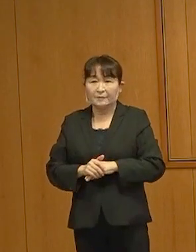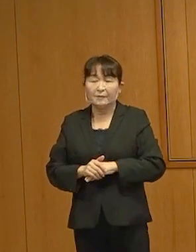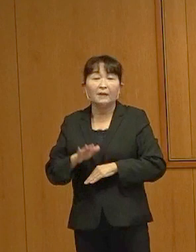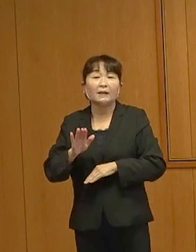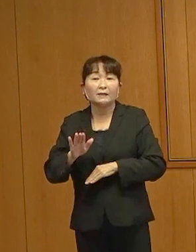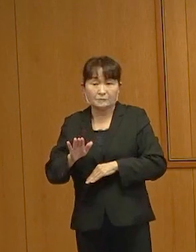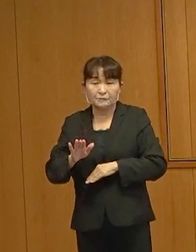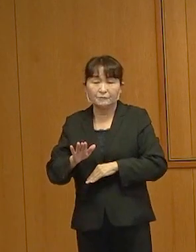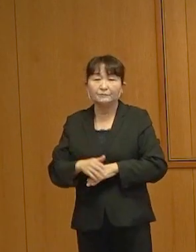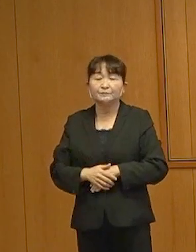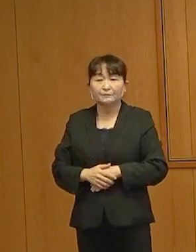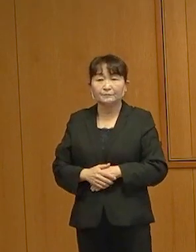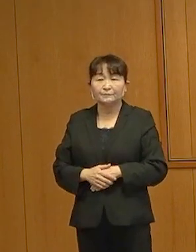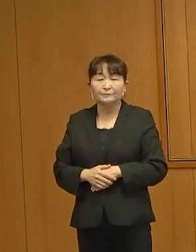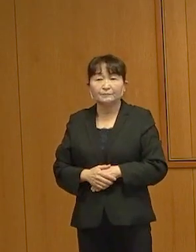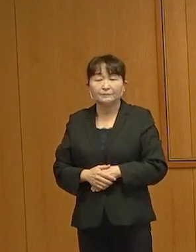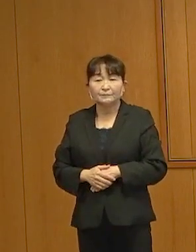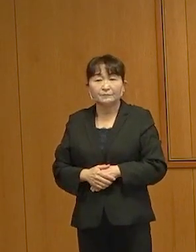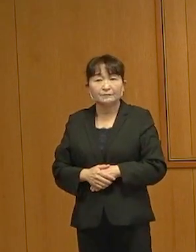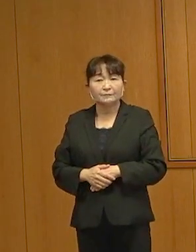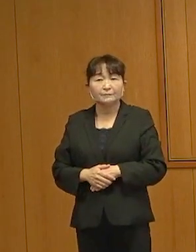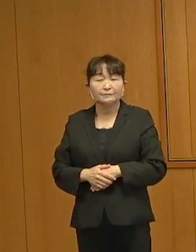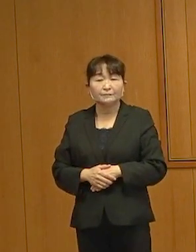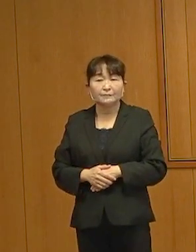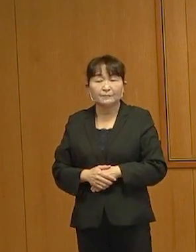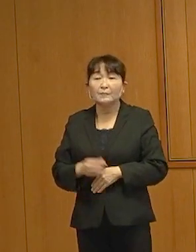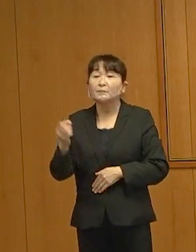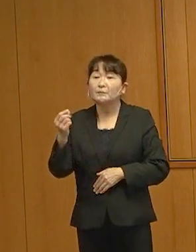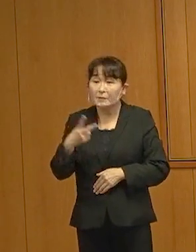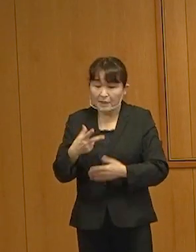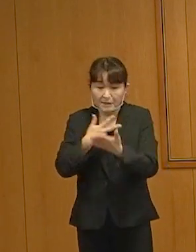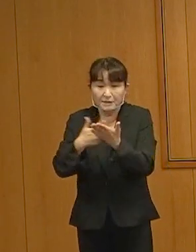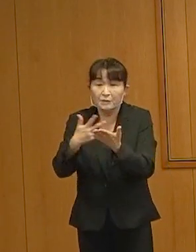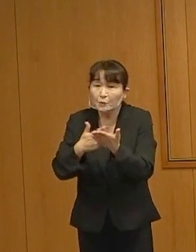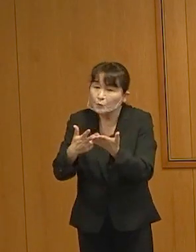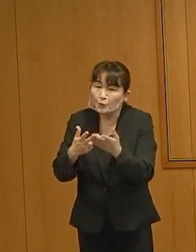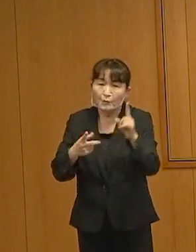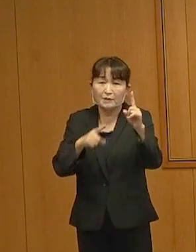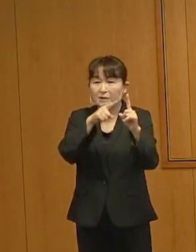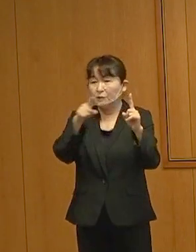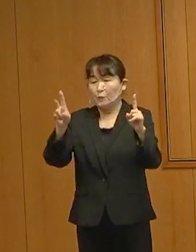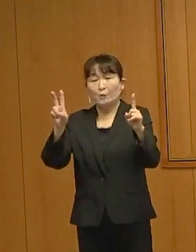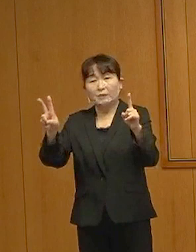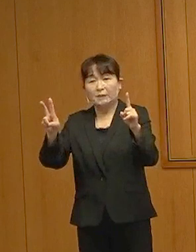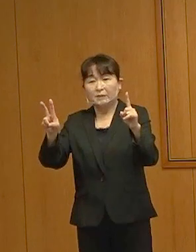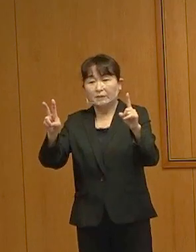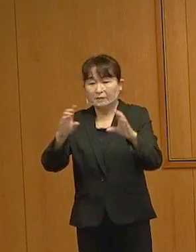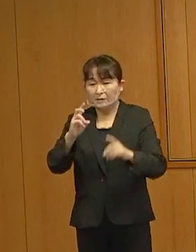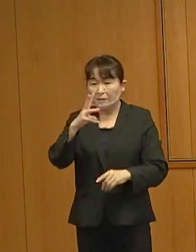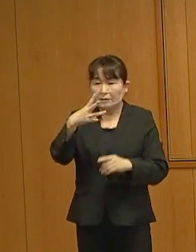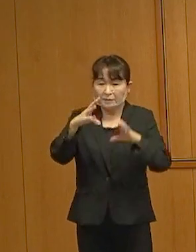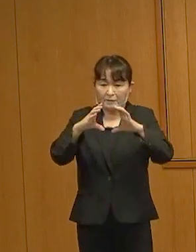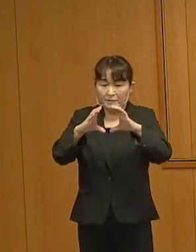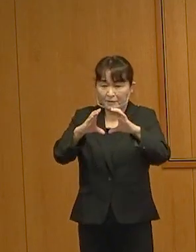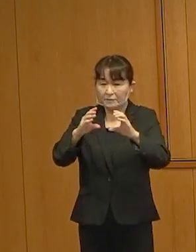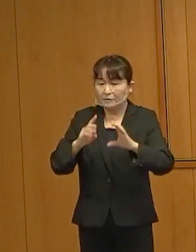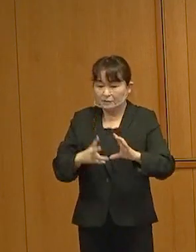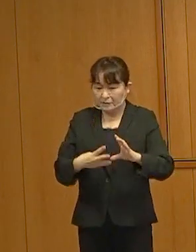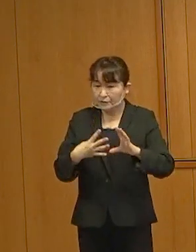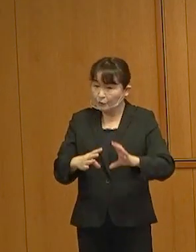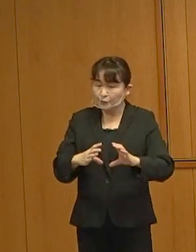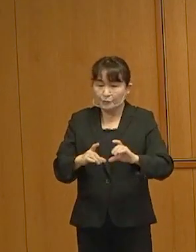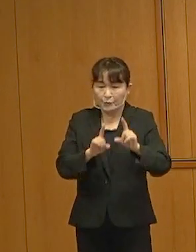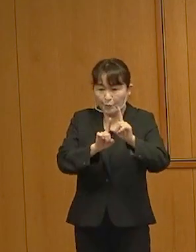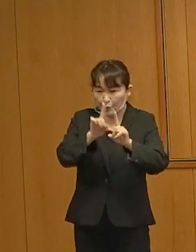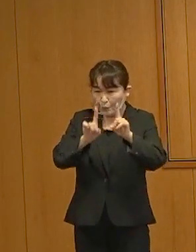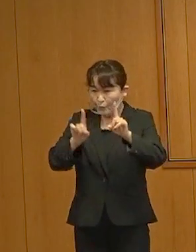66.4% となっております。なお資料の1の2、3、4のグラフに示しております通